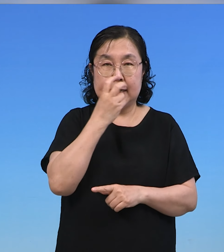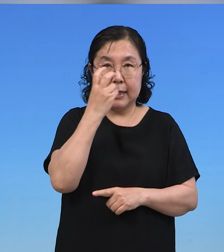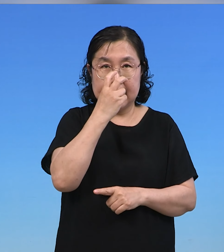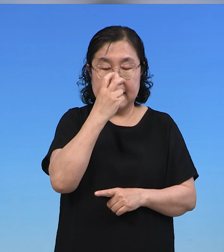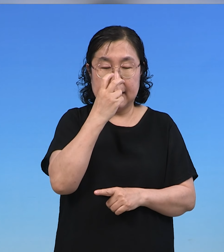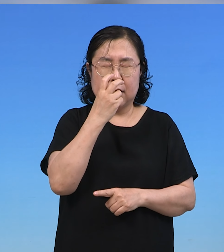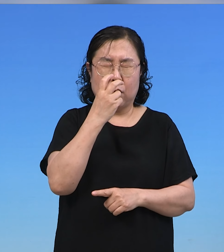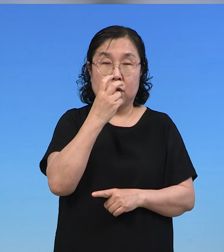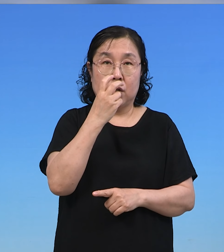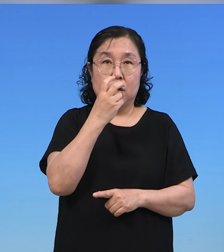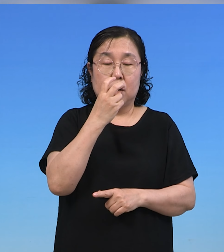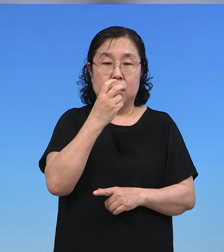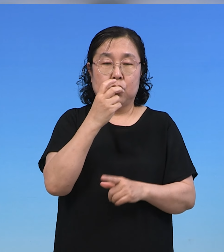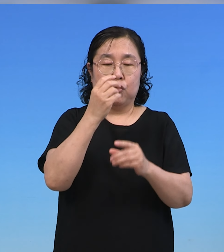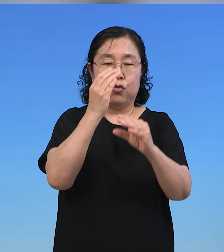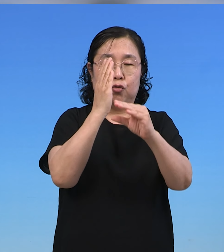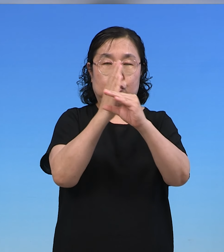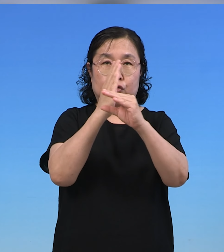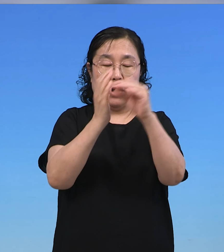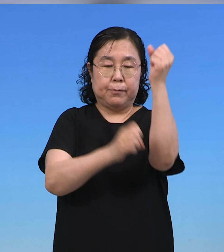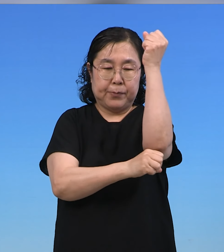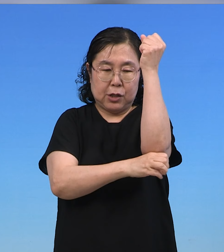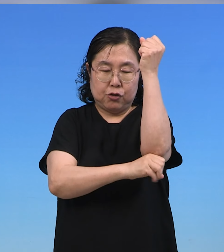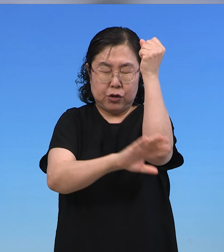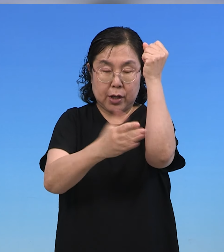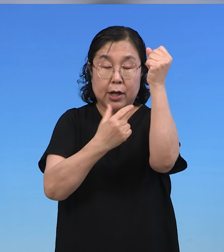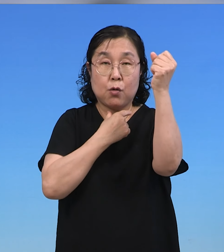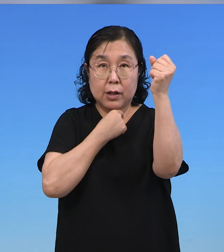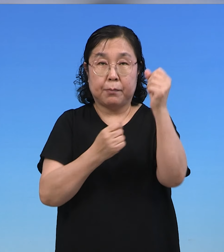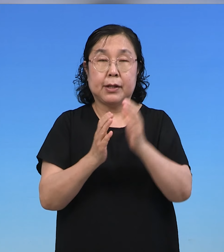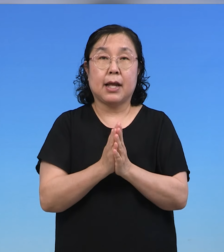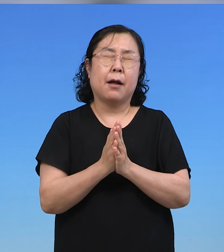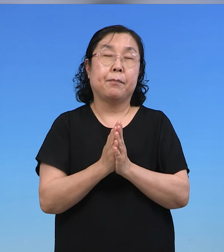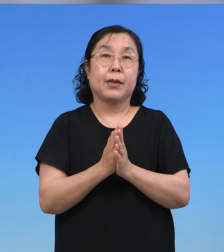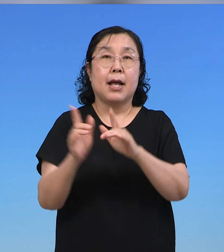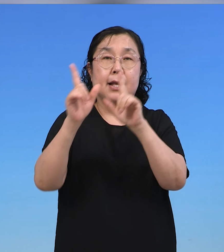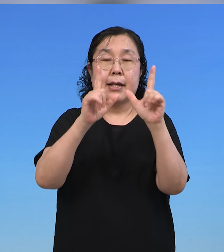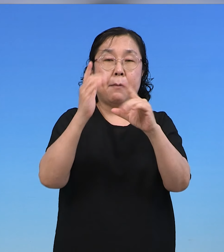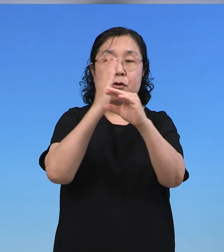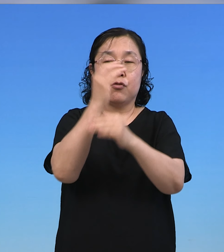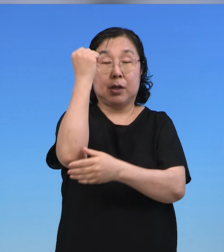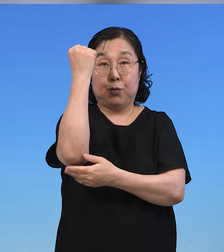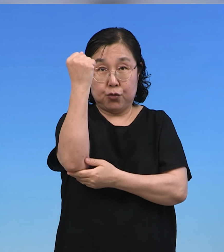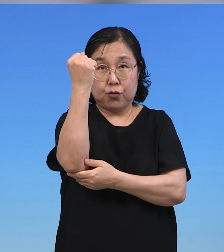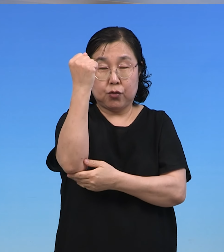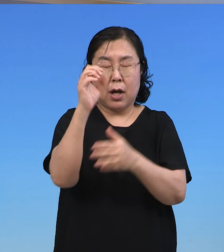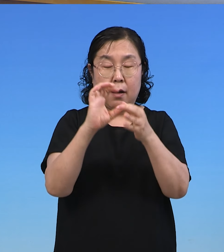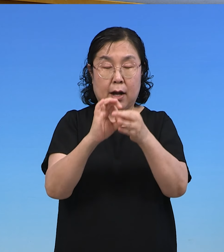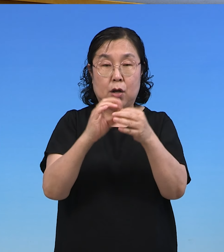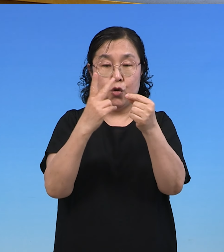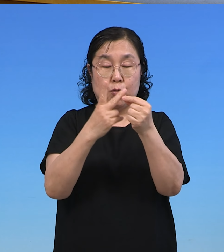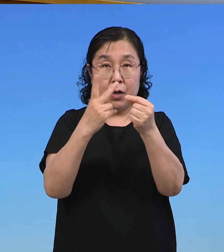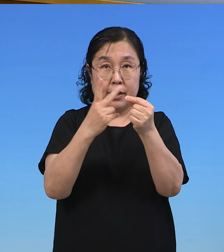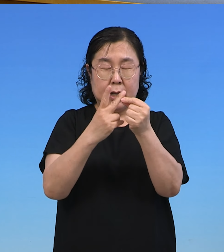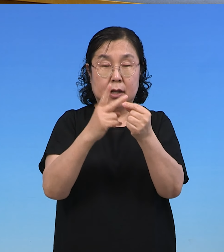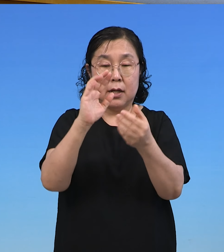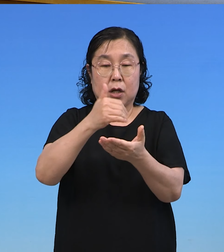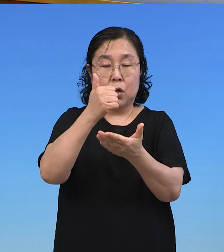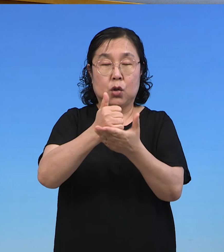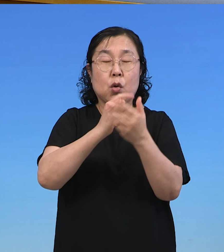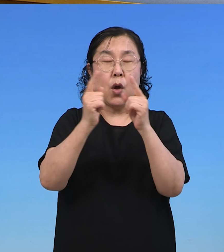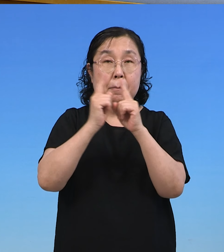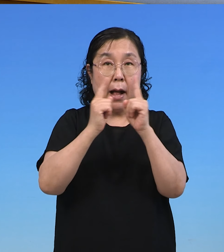바랍니다. 두 번째 지침, 삶의 중심 축과 관련한 두 번째 지침은요, 그리스도의